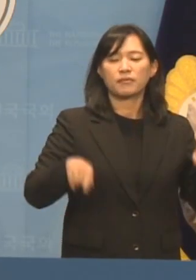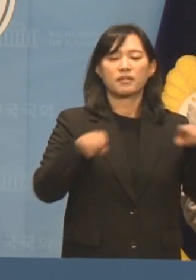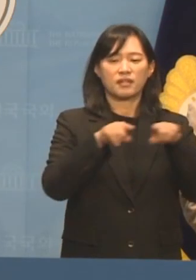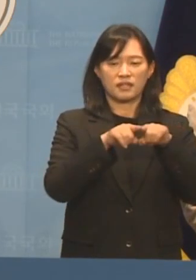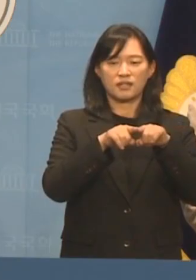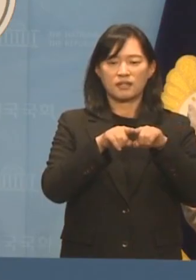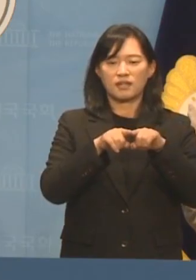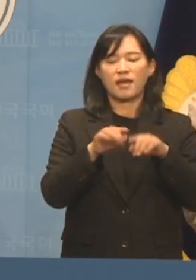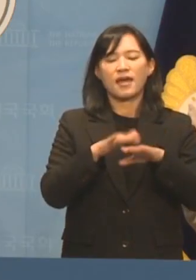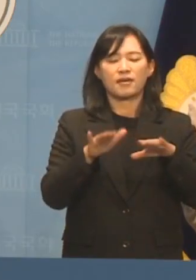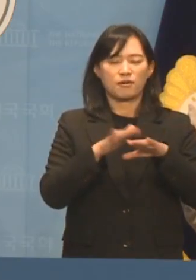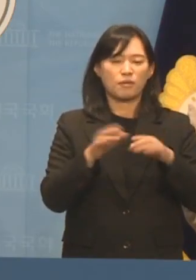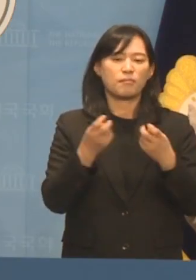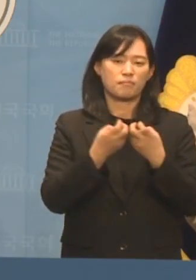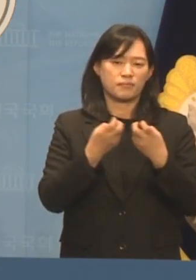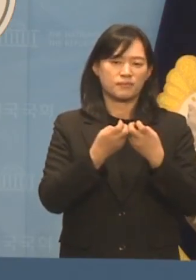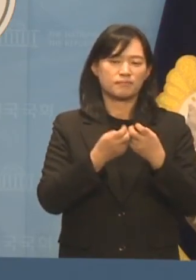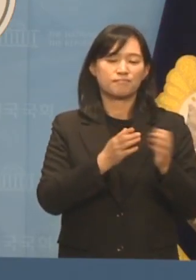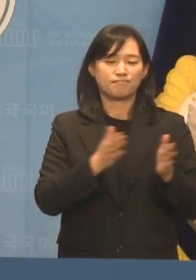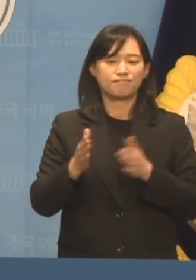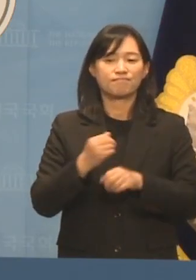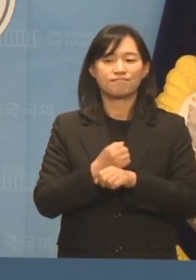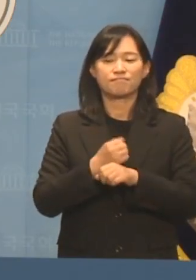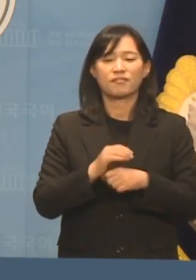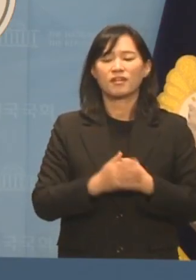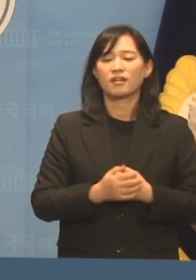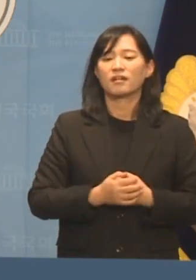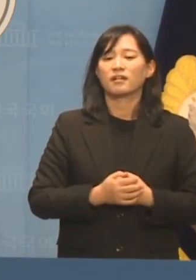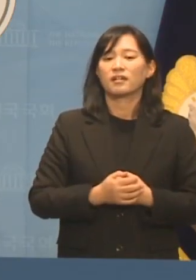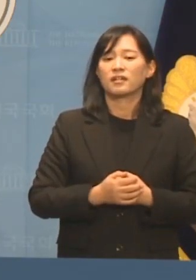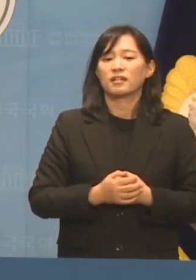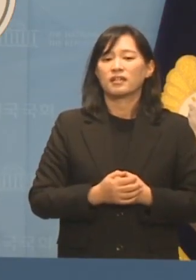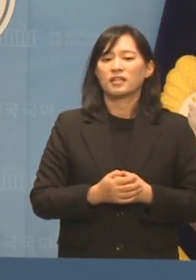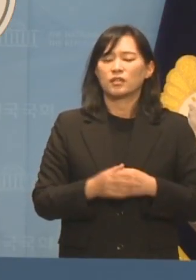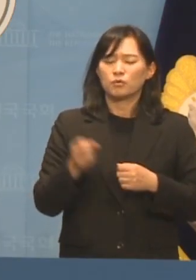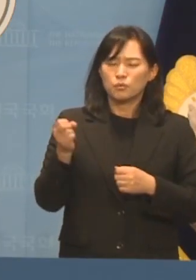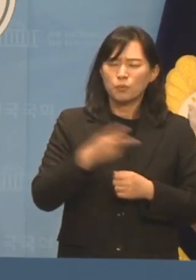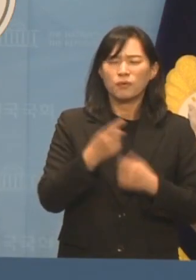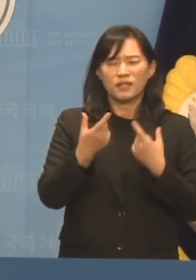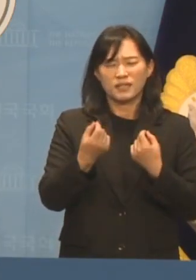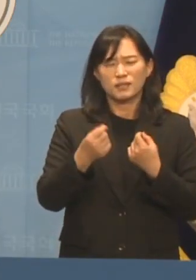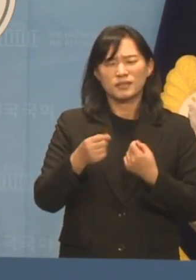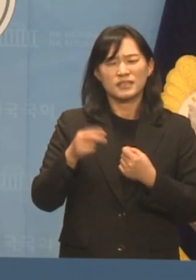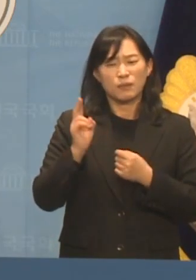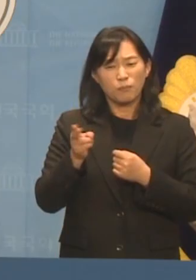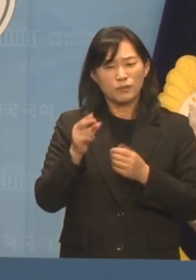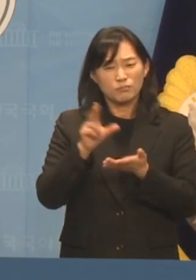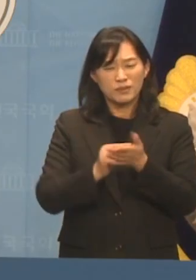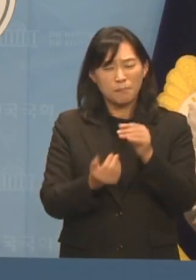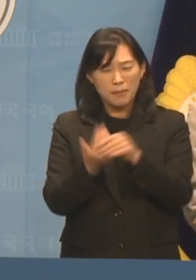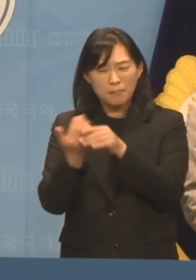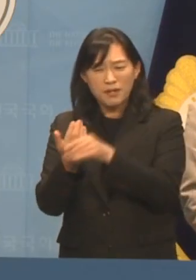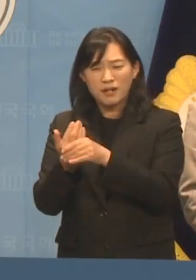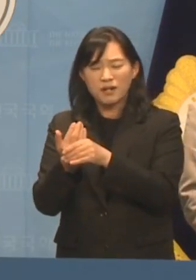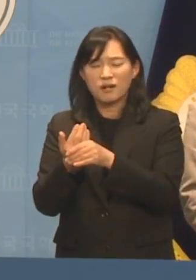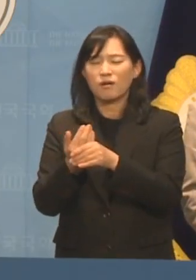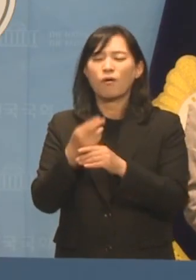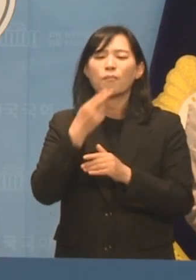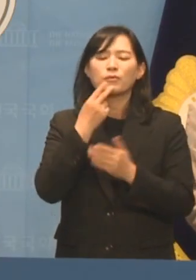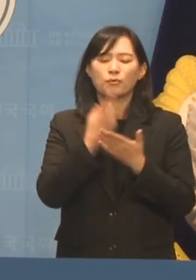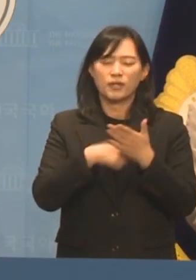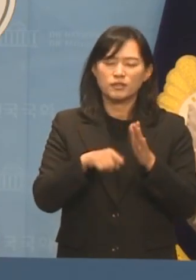연대하여 함께 해결책을 마련하겠습니다. 나아가 제2, 제3의 홈플러스 사태가 반복되지 않도록